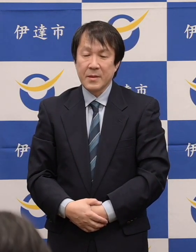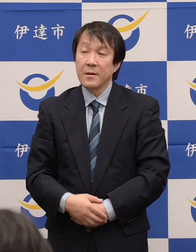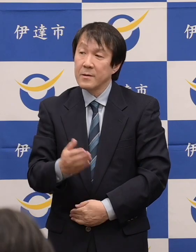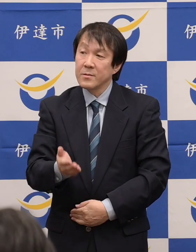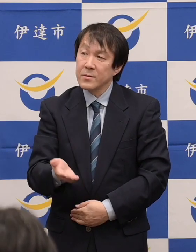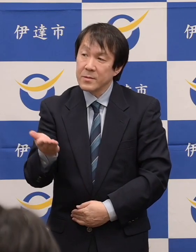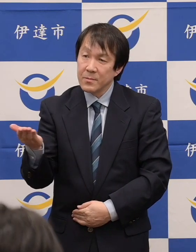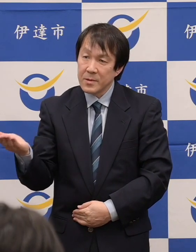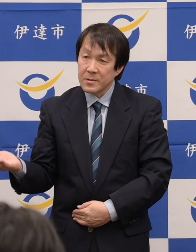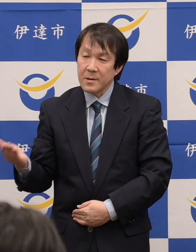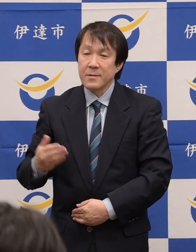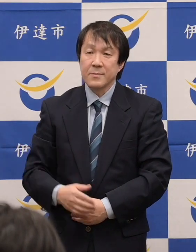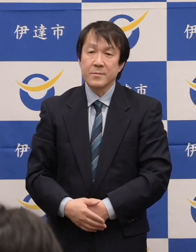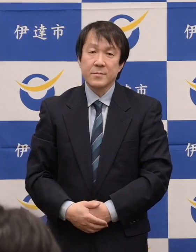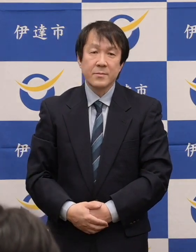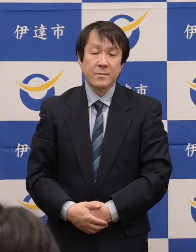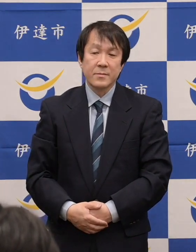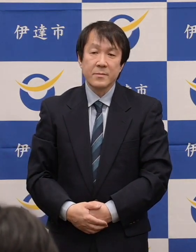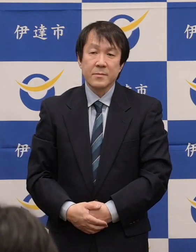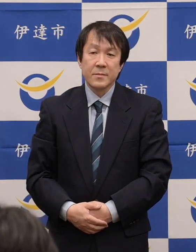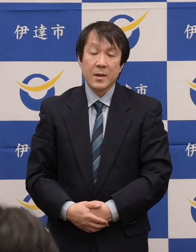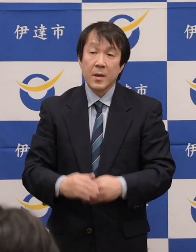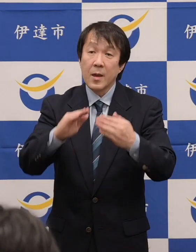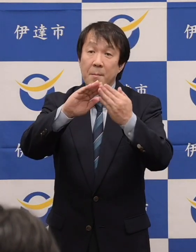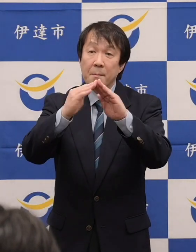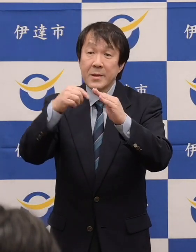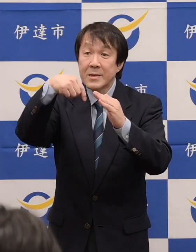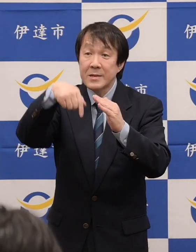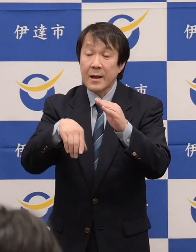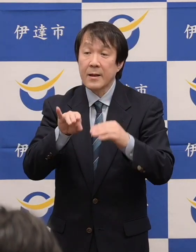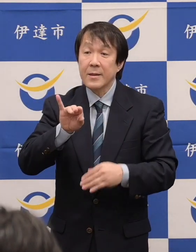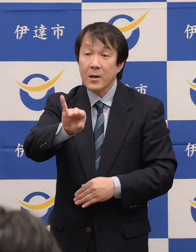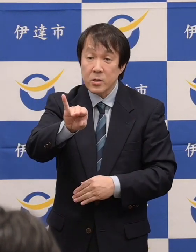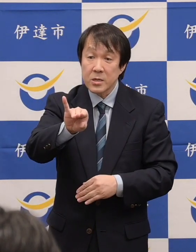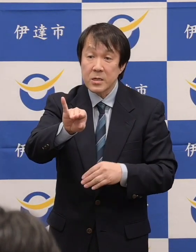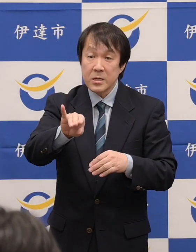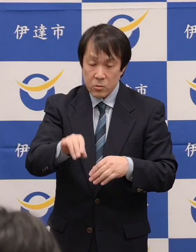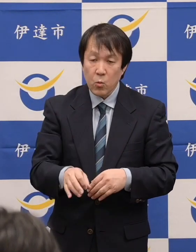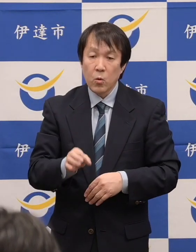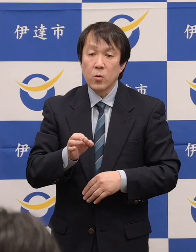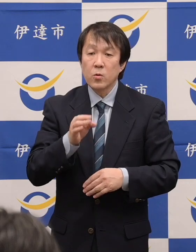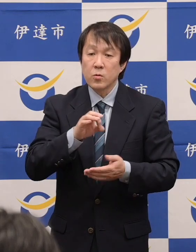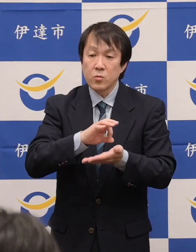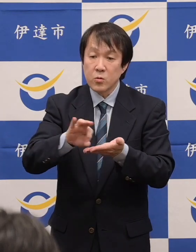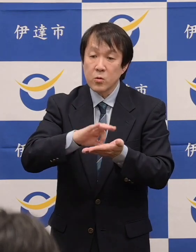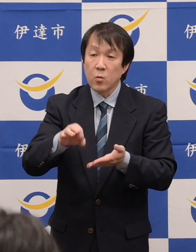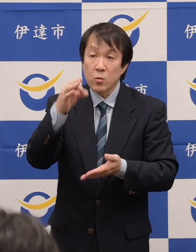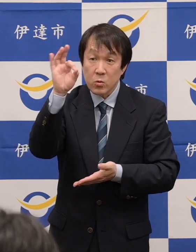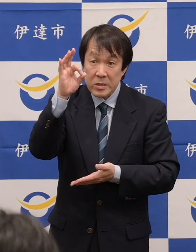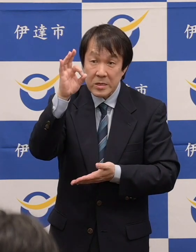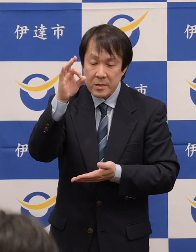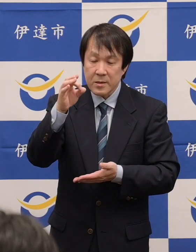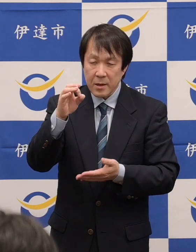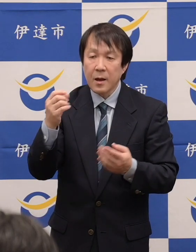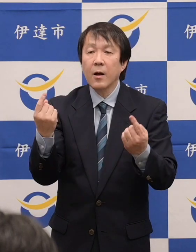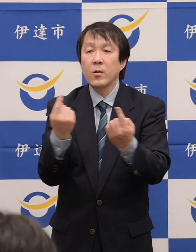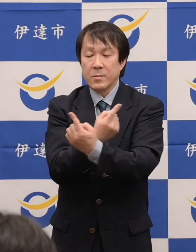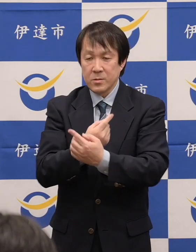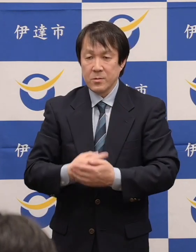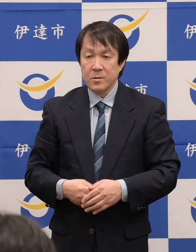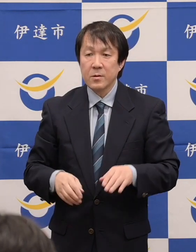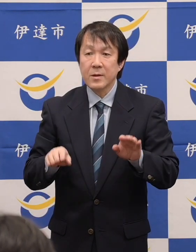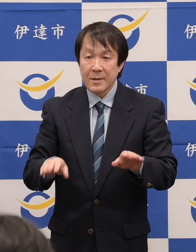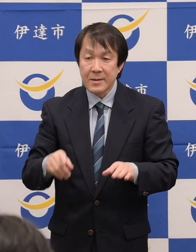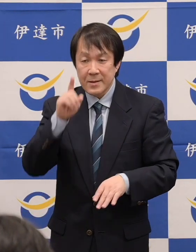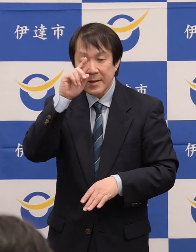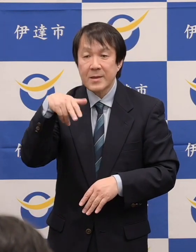続きまして、町中タクシーの料金が変わります。現在伊達市